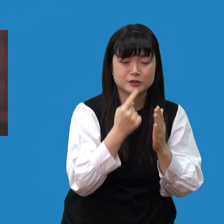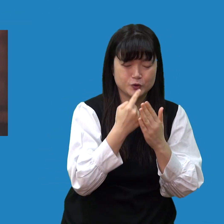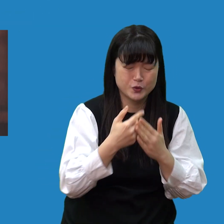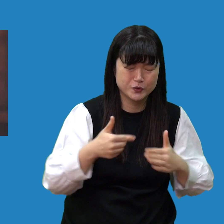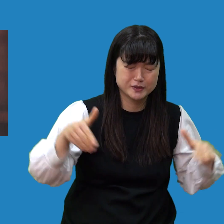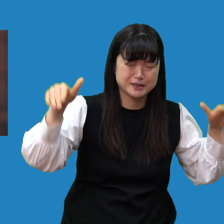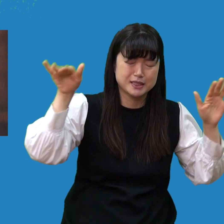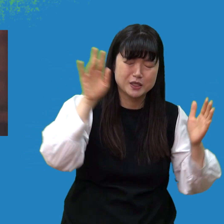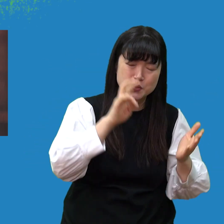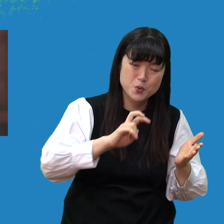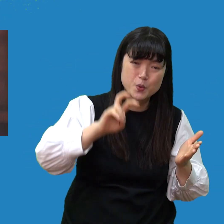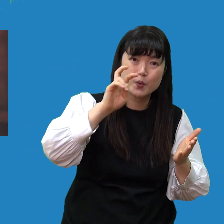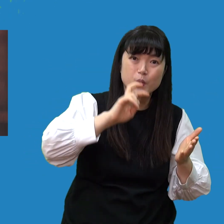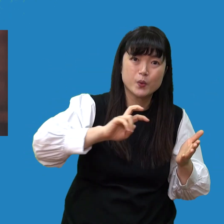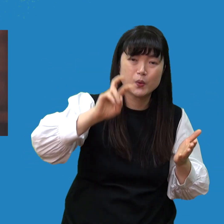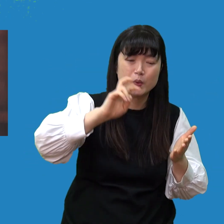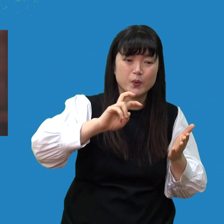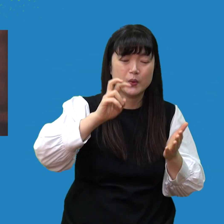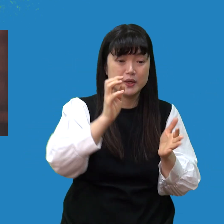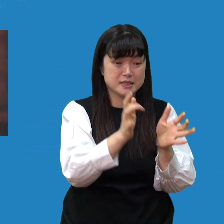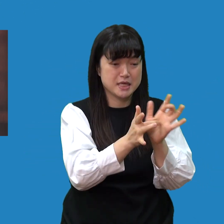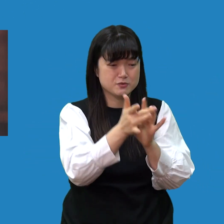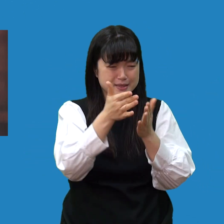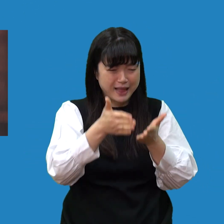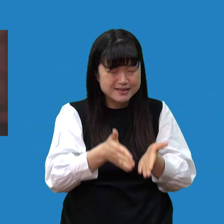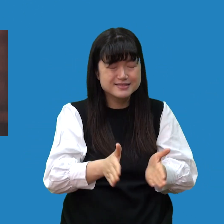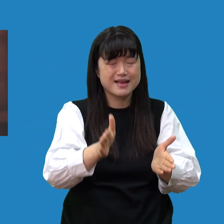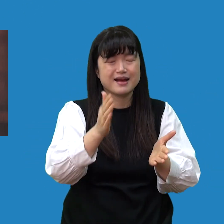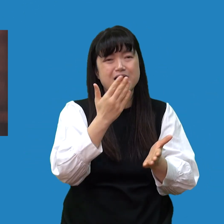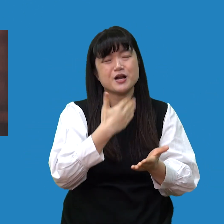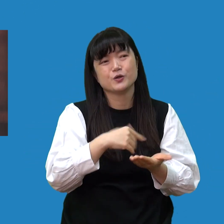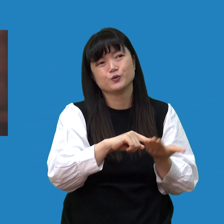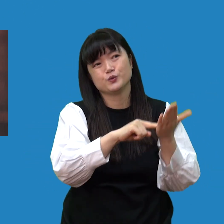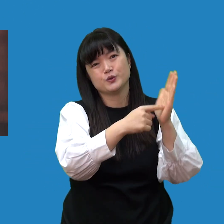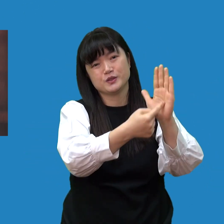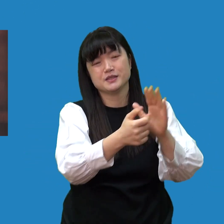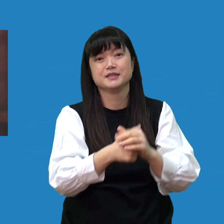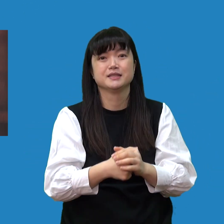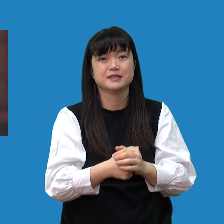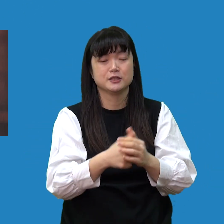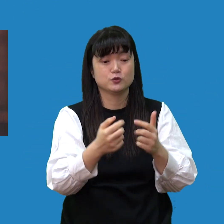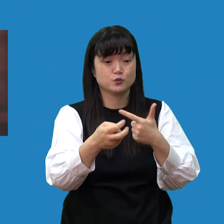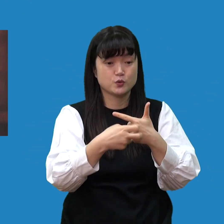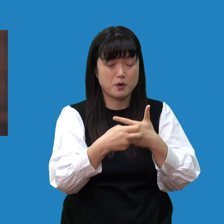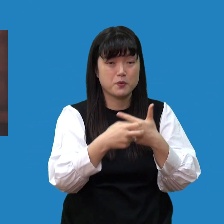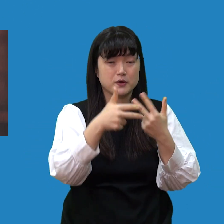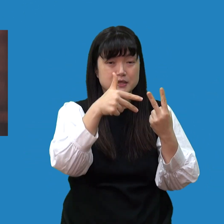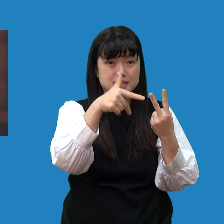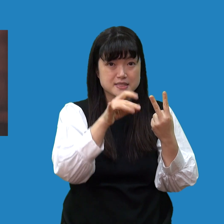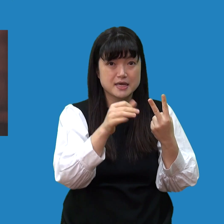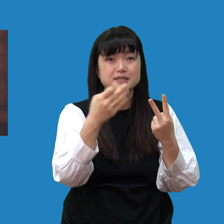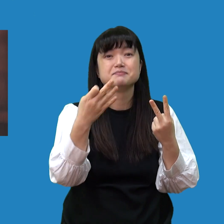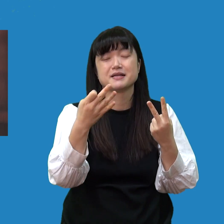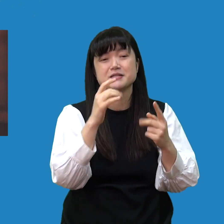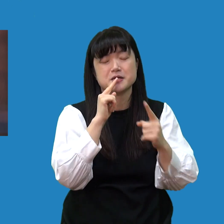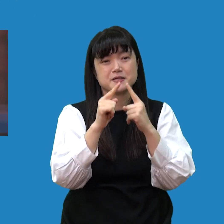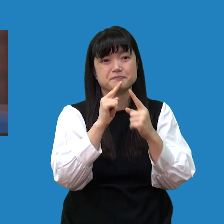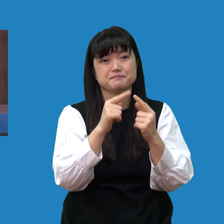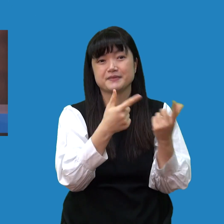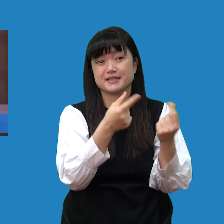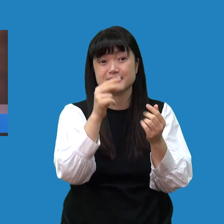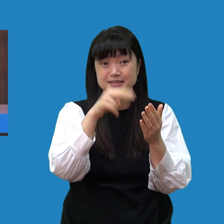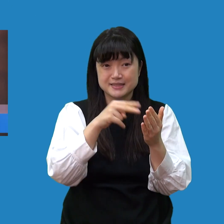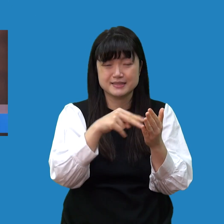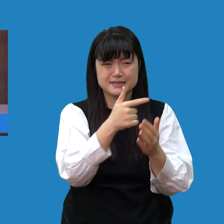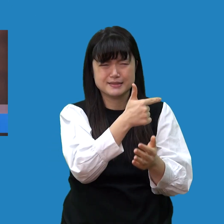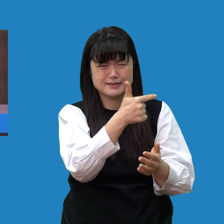천사들의 노래를 통해서 그분의 탄생을 알립니다. 뭐라고요? 우리가 잘 아는 누가복음 2장 14절 말씀 다 같이